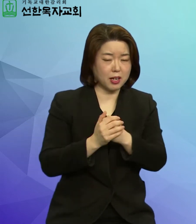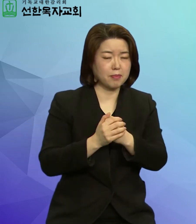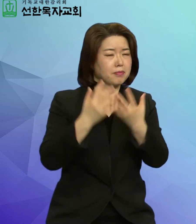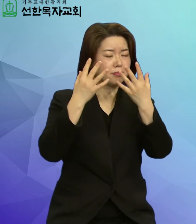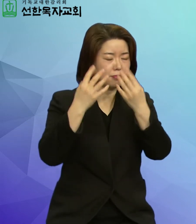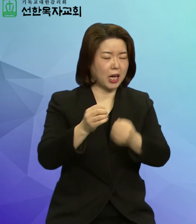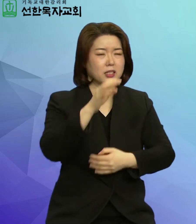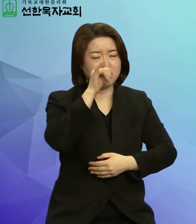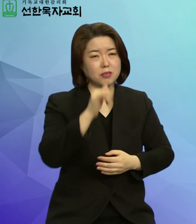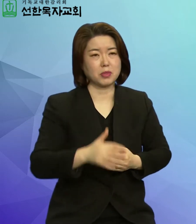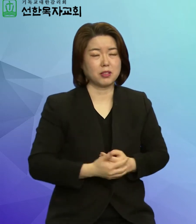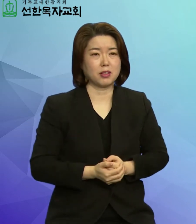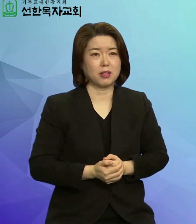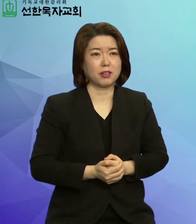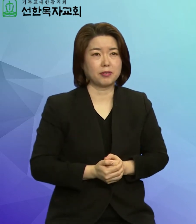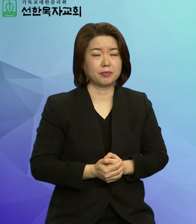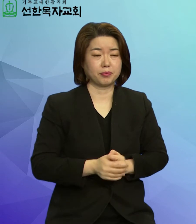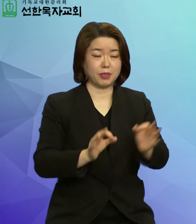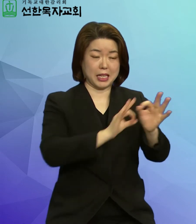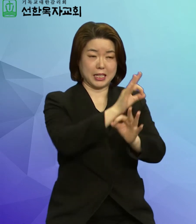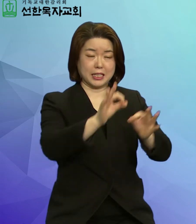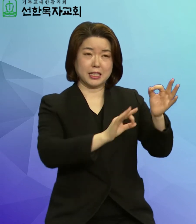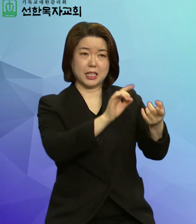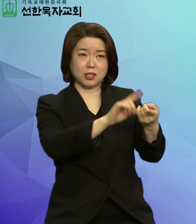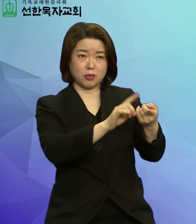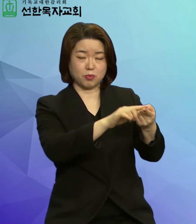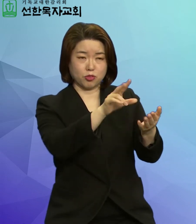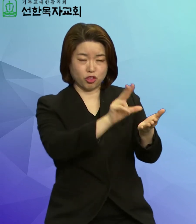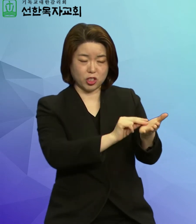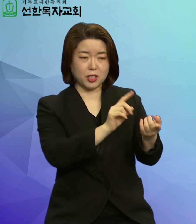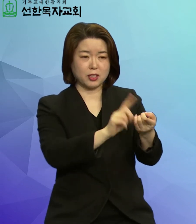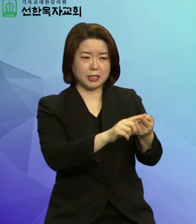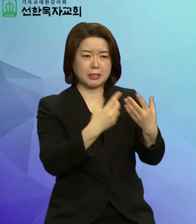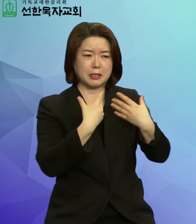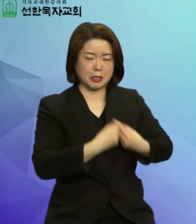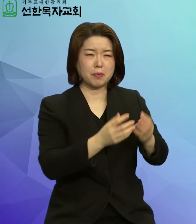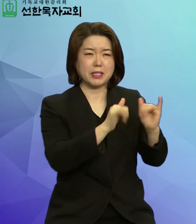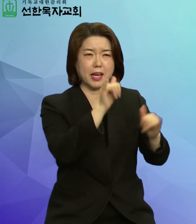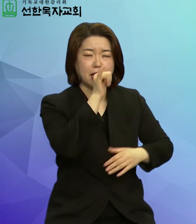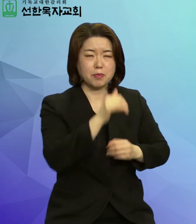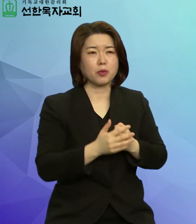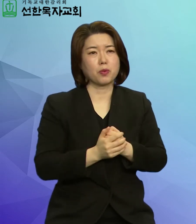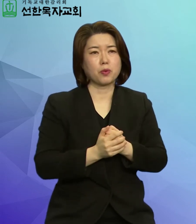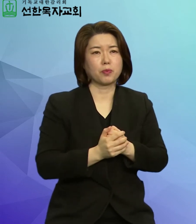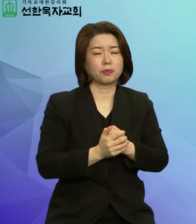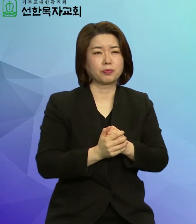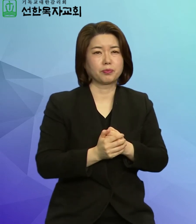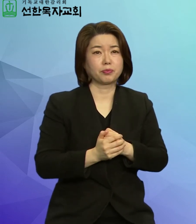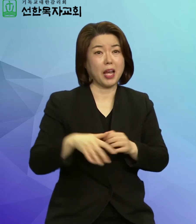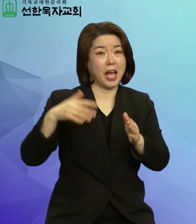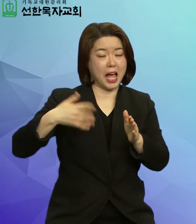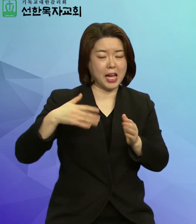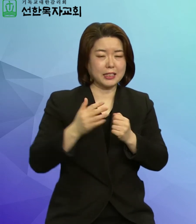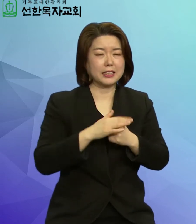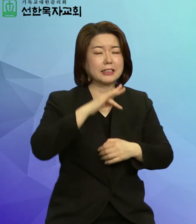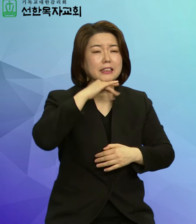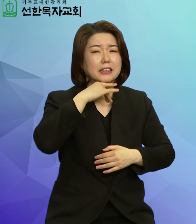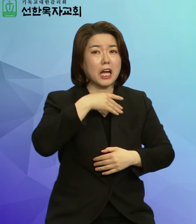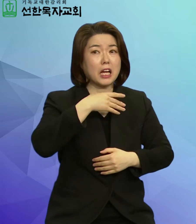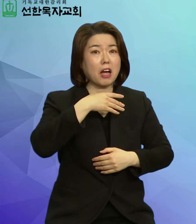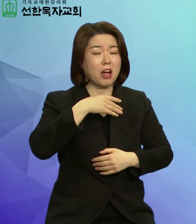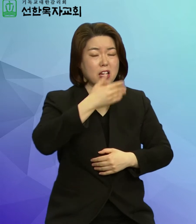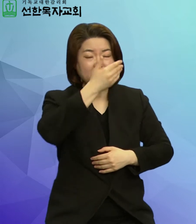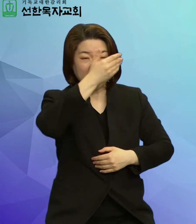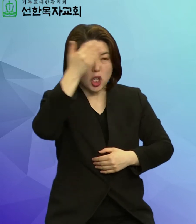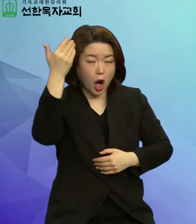사람들이 상당히 많이 있습니다. 재정적인 문제에 대해서 절망하는 사람도 있고 아직도 나이가